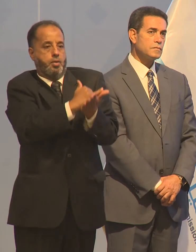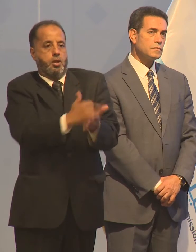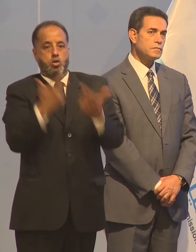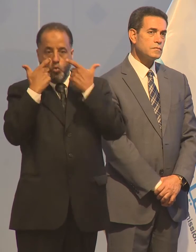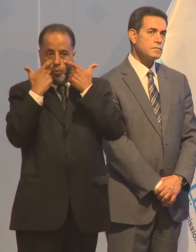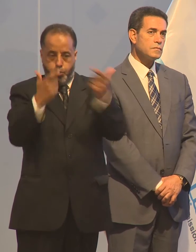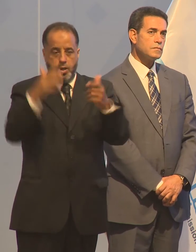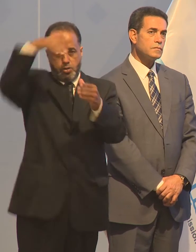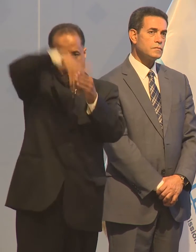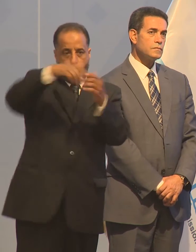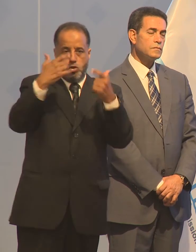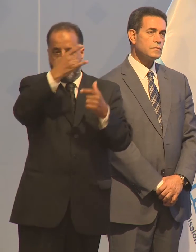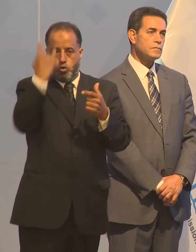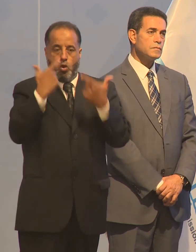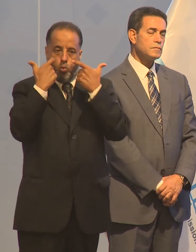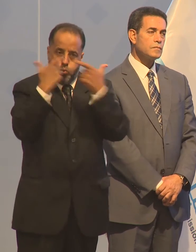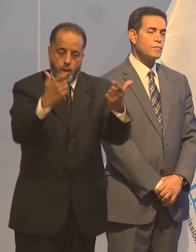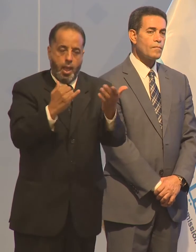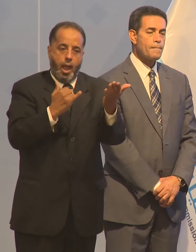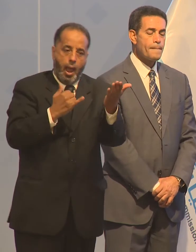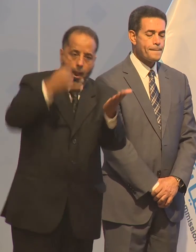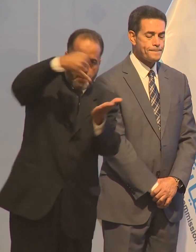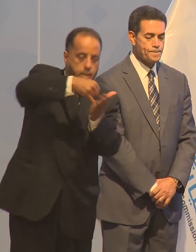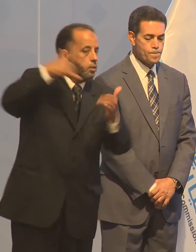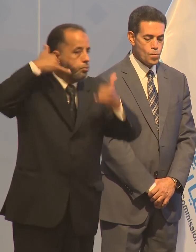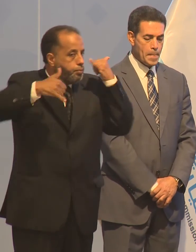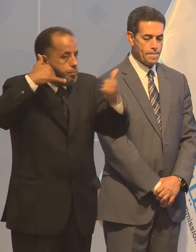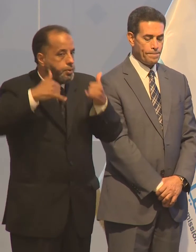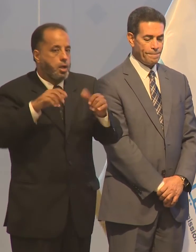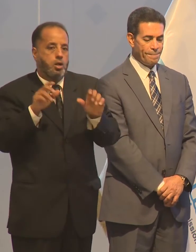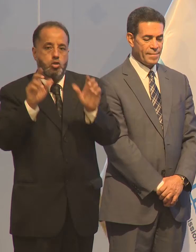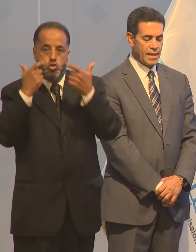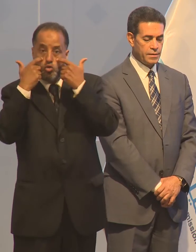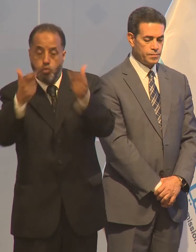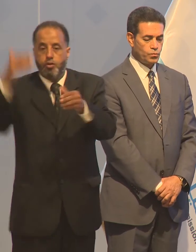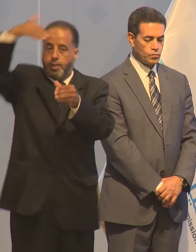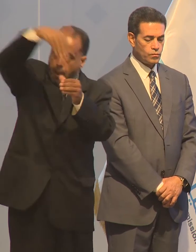العملية الانتخابية واللي يشتغلوا في ضمن غرفة العمليات لتأمين الانتخابات.